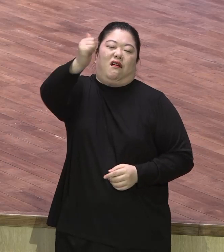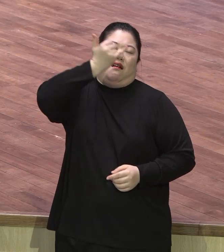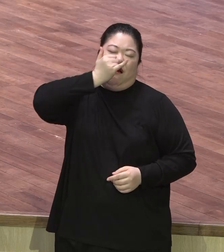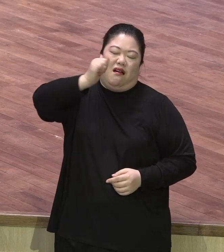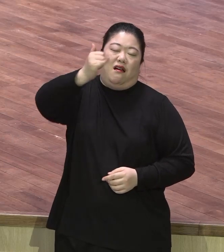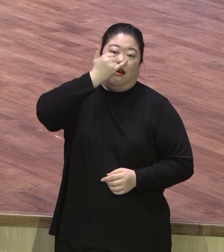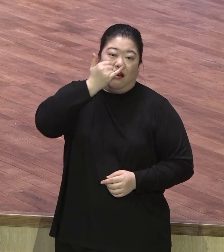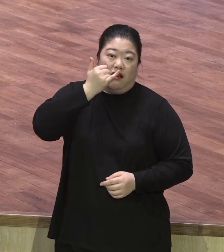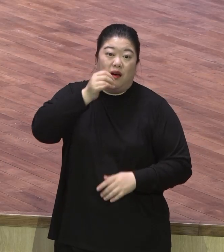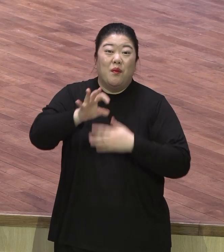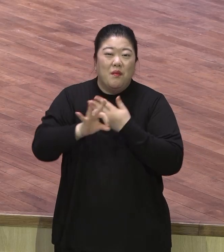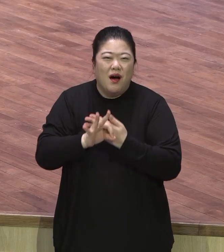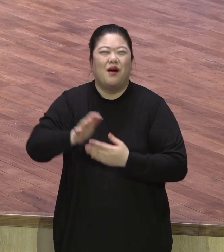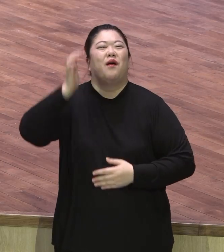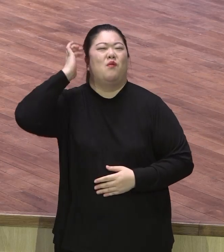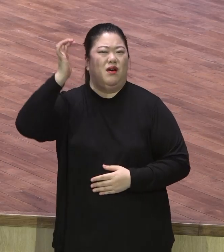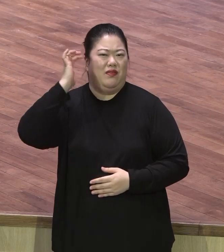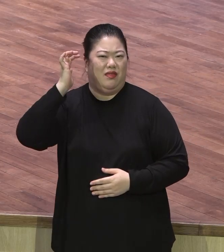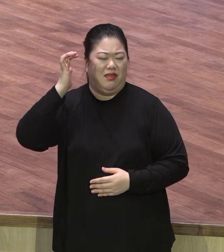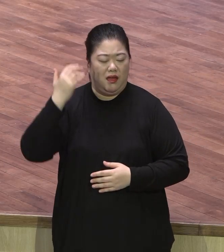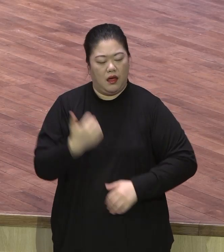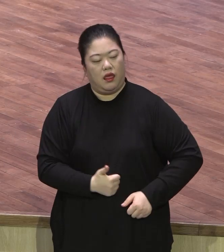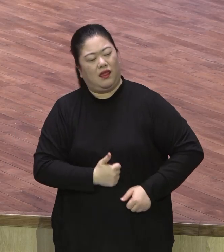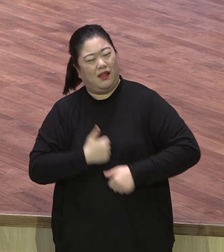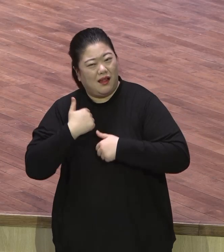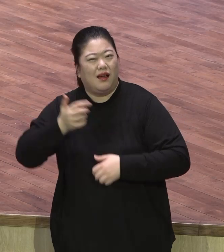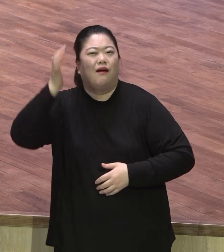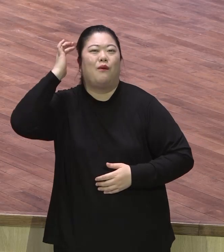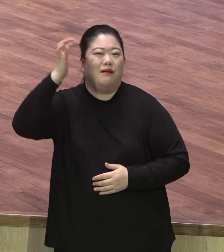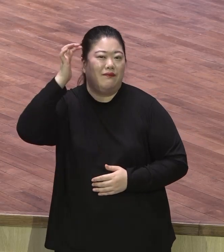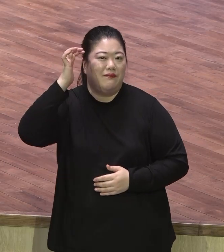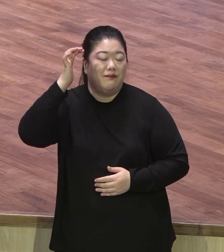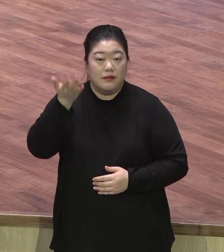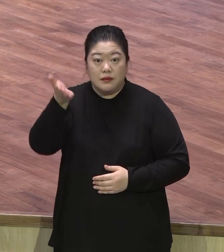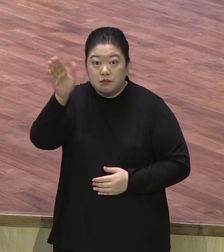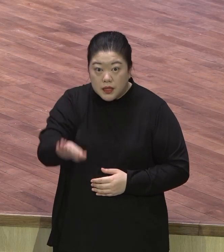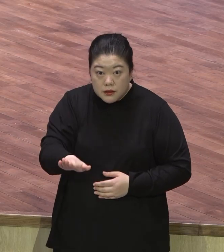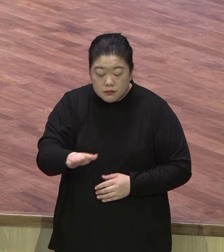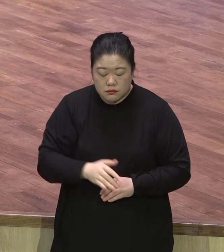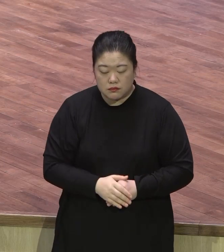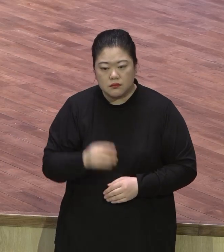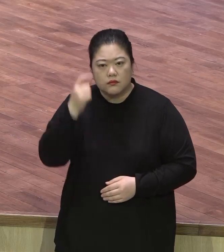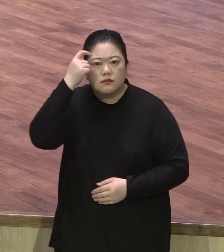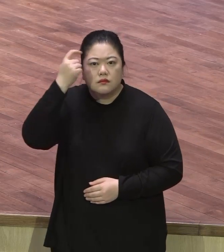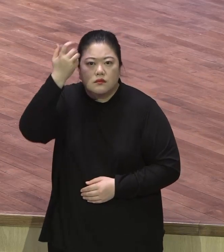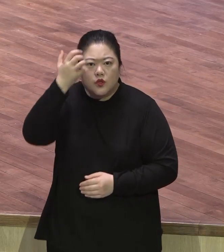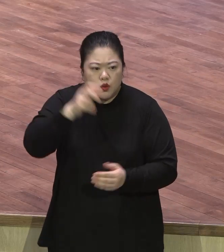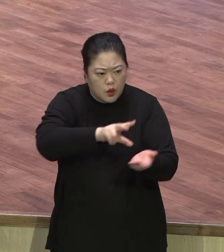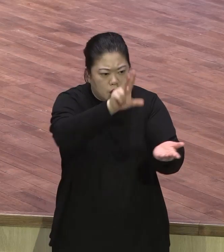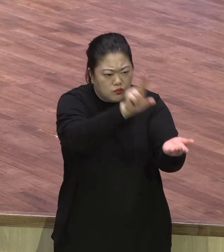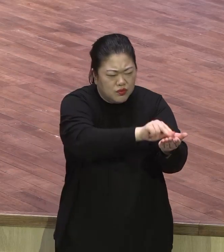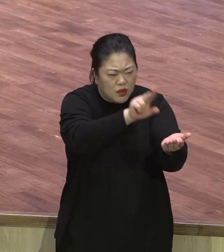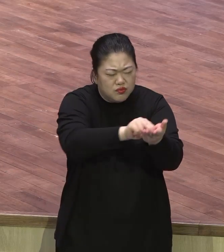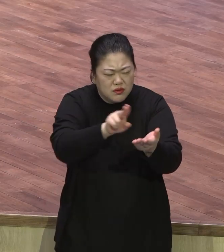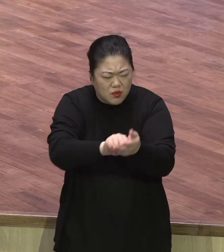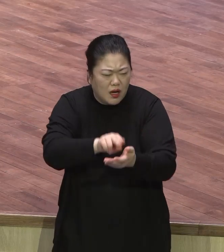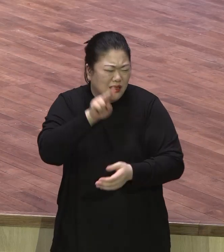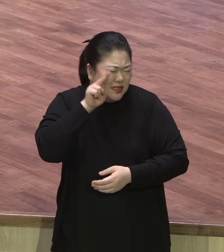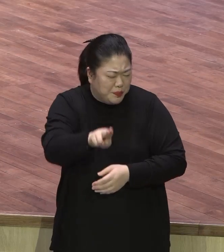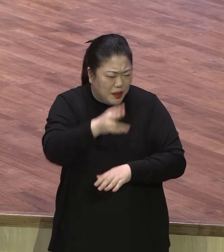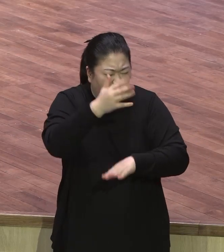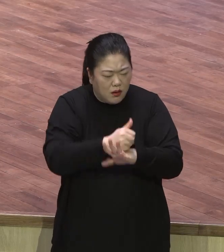다른 얘기지요 깨어른 사람들이죠 근데 이런 지금 영적 문제 걸려서 잠 못 자는 사람이 많단